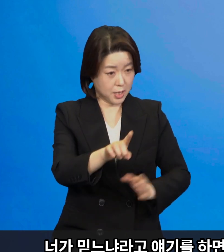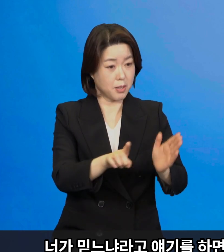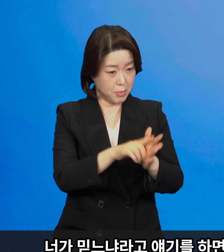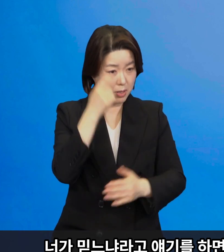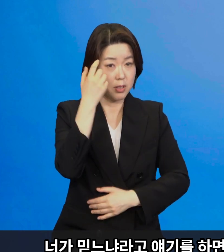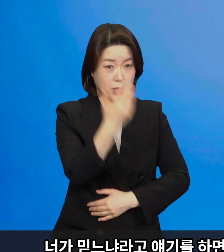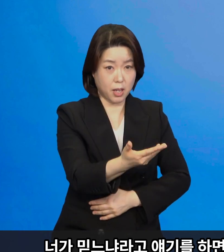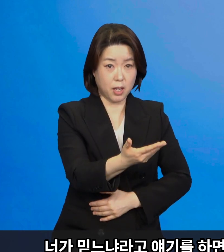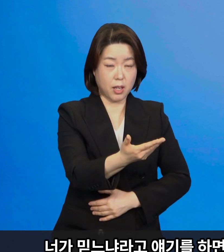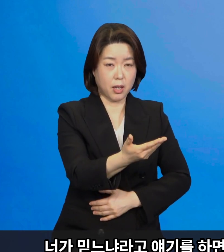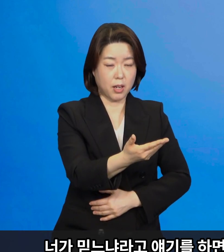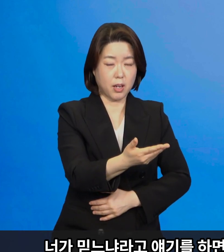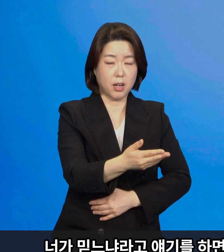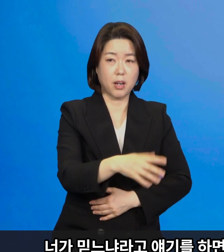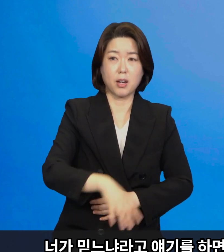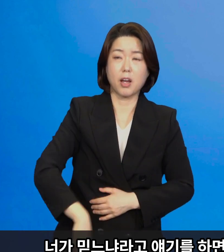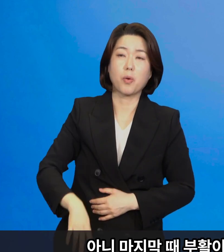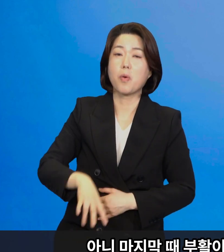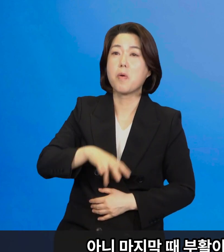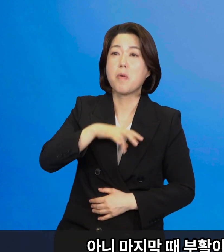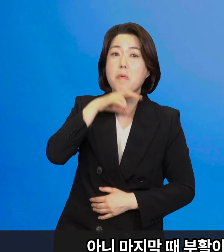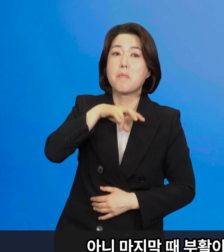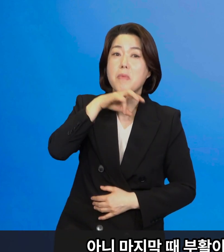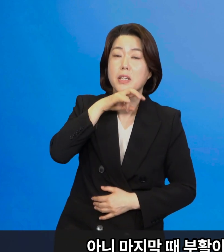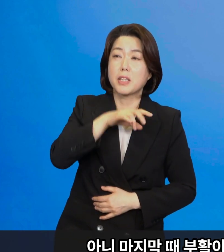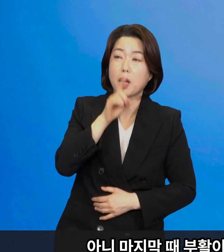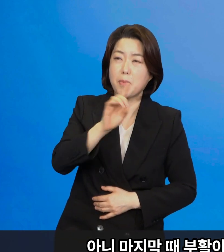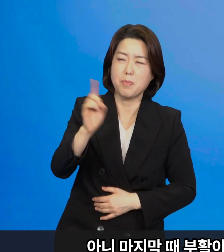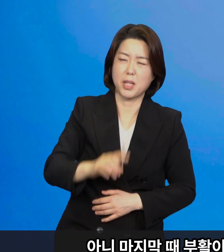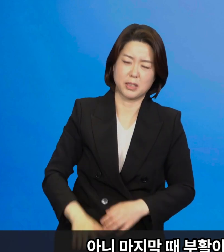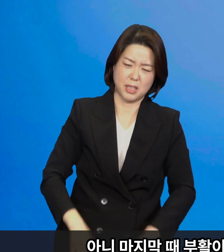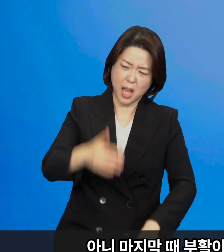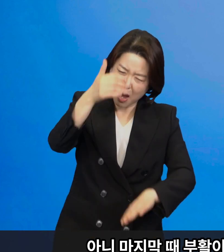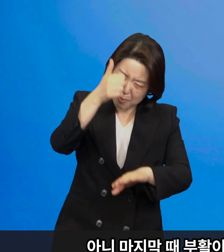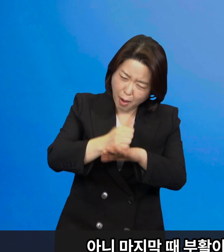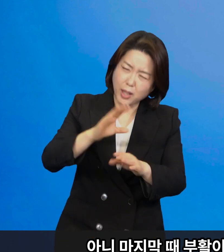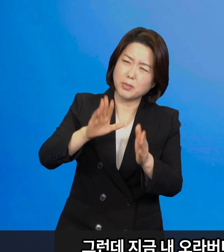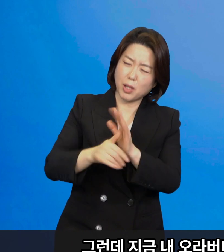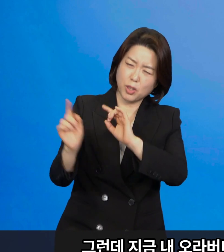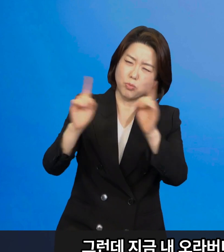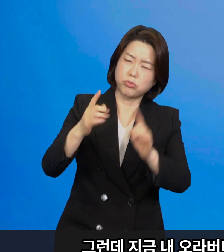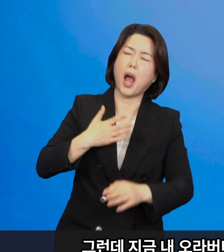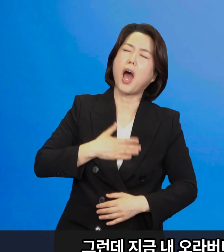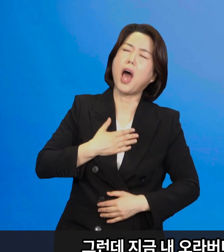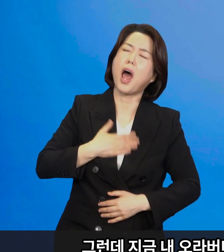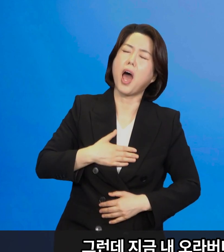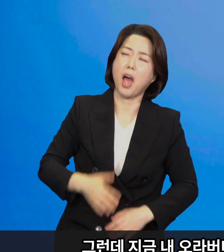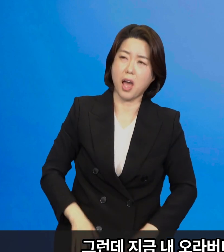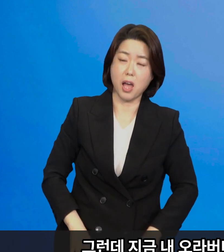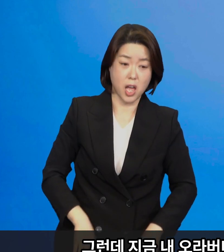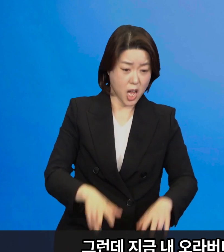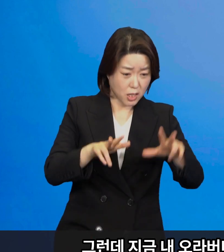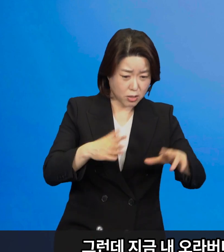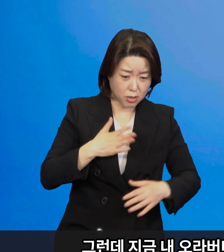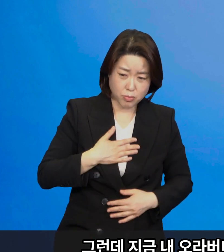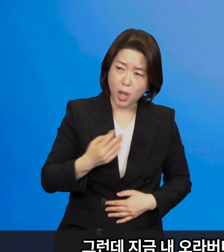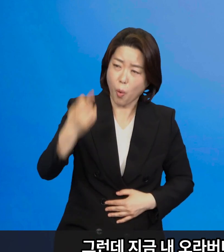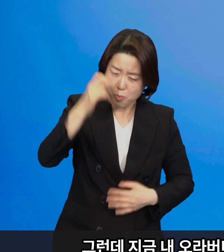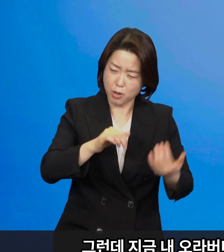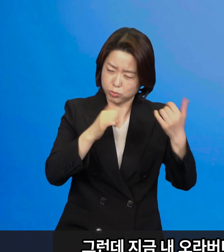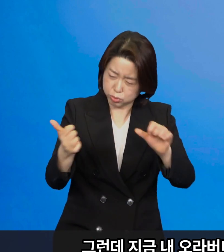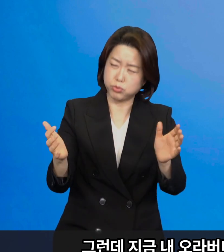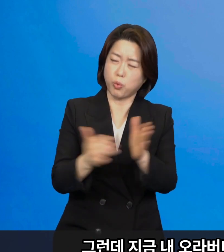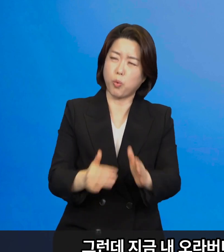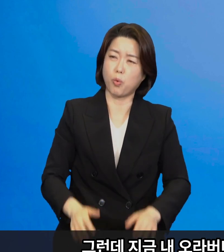얘기를 하면서 마르다가 무슨 얘기를 하냐면 아예 마지막 때에 부활이 있는 것은 저도 믿습니다. 그런데 지금 내 오라버니가 죽지